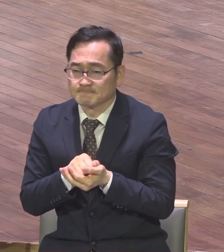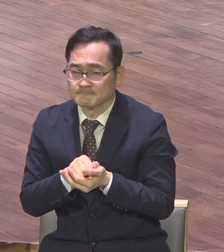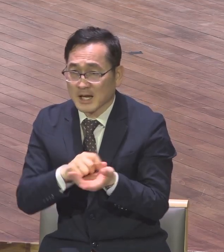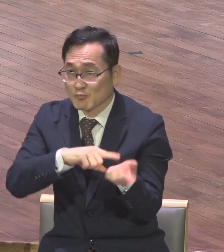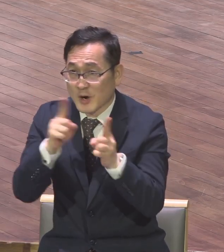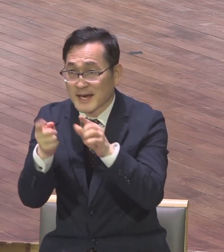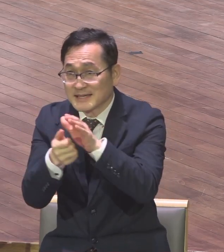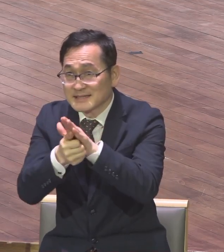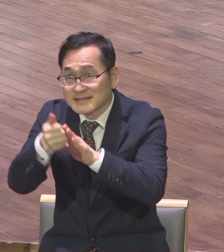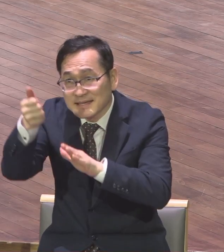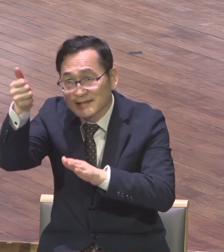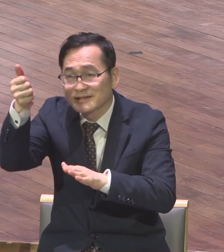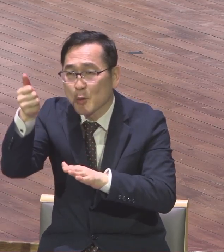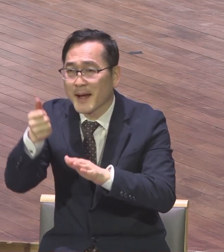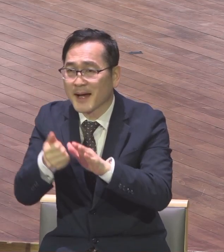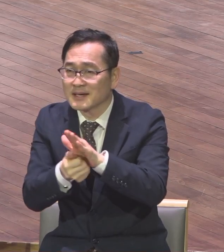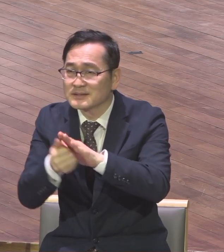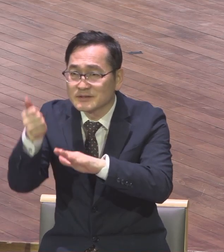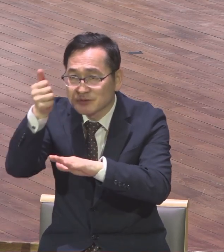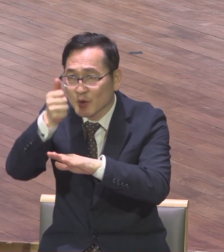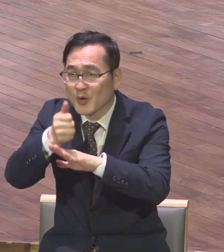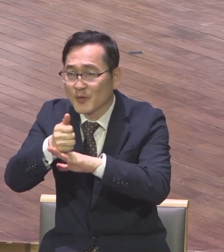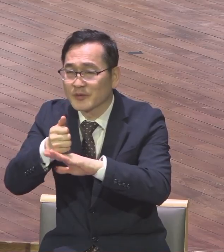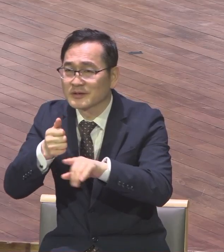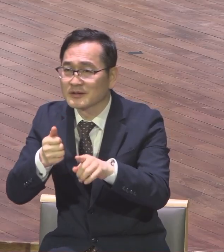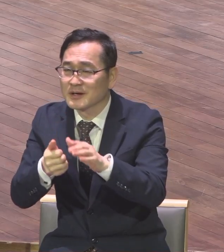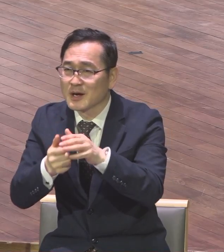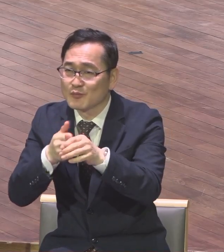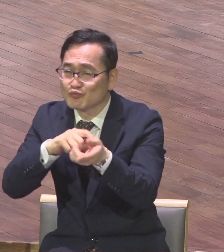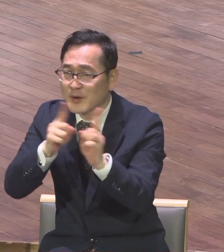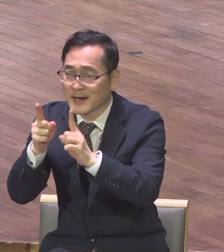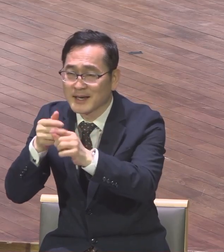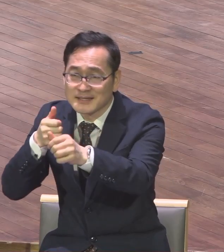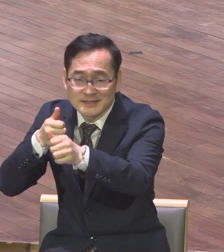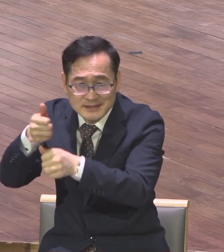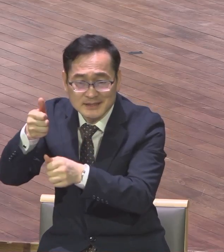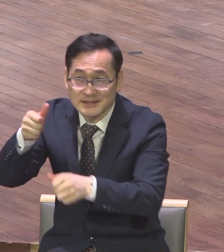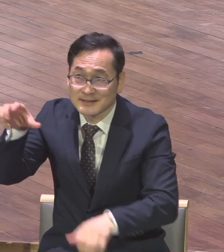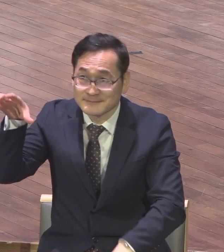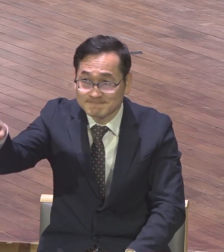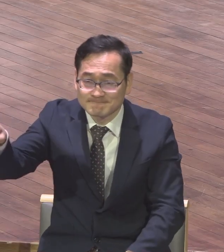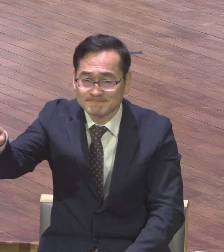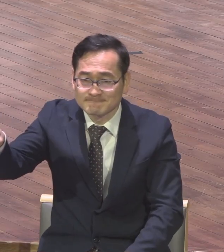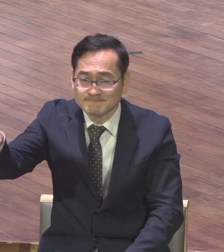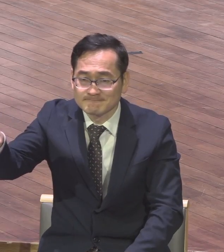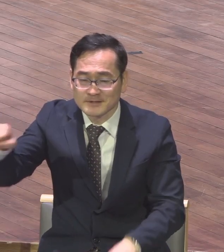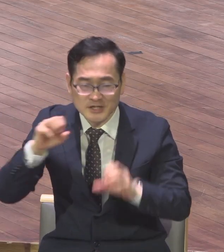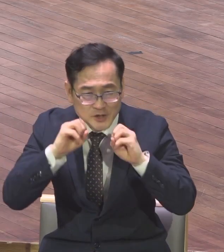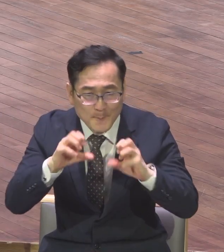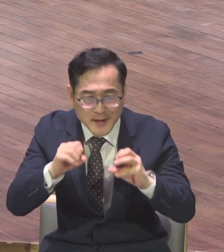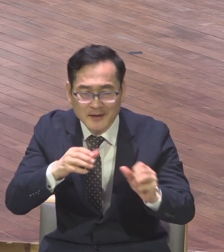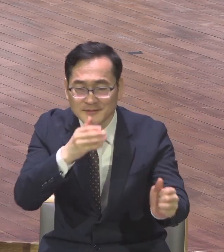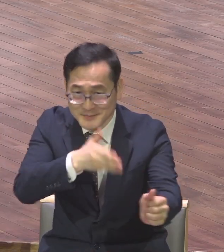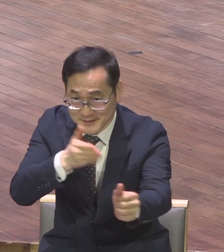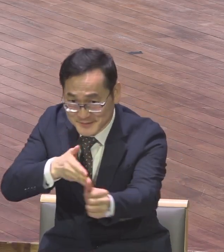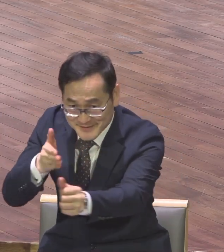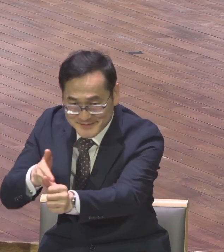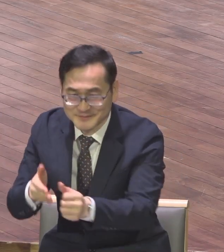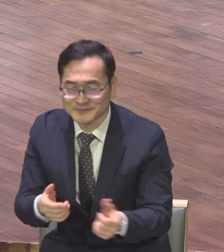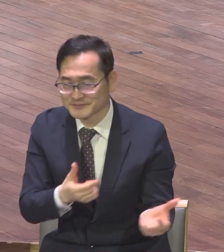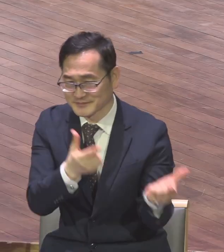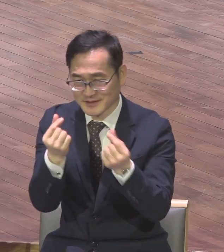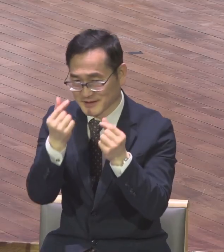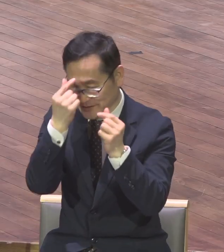가지고 증거하는 부활신앙의 전파자들 다 되시기를 주문으로 축복합니다.